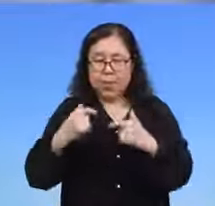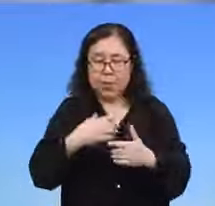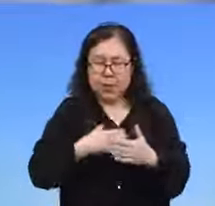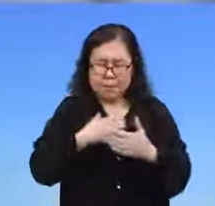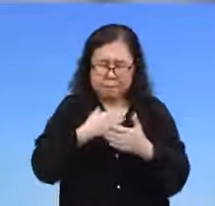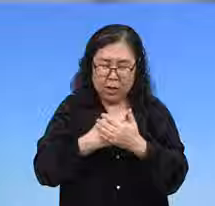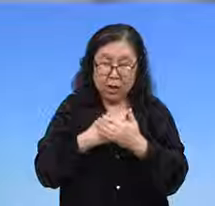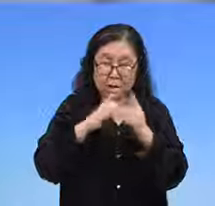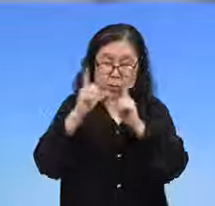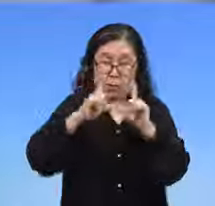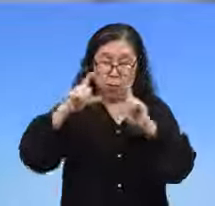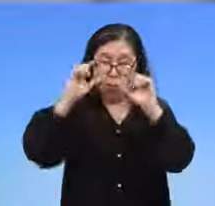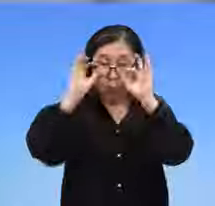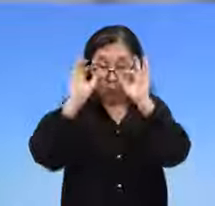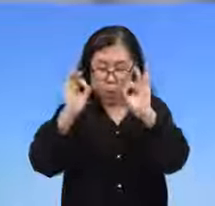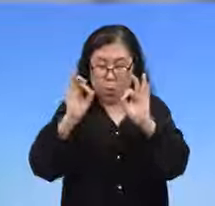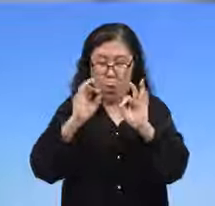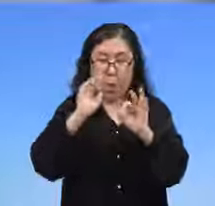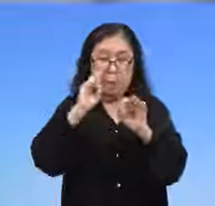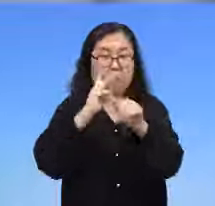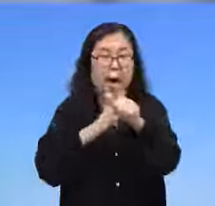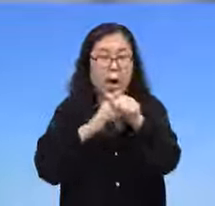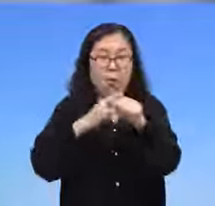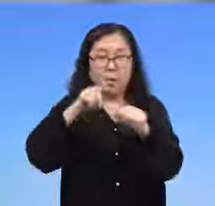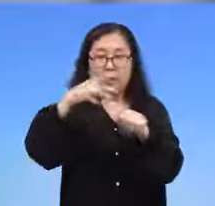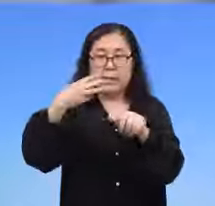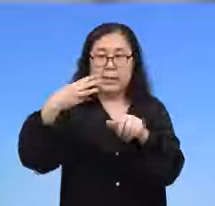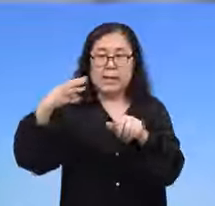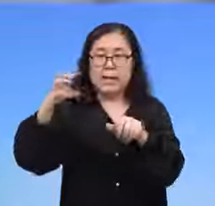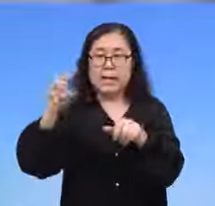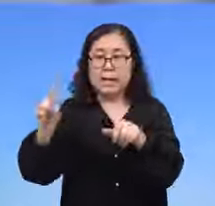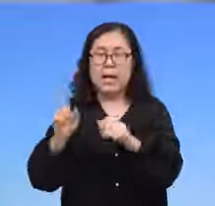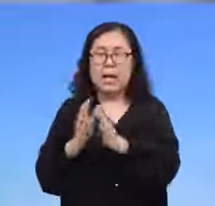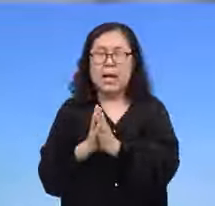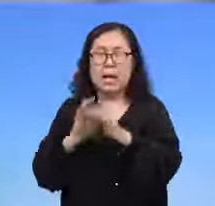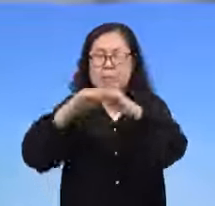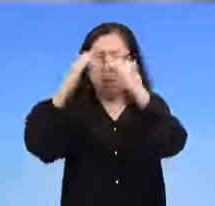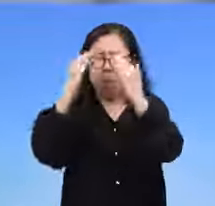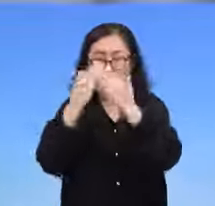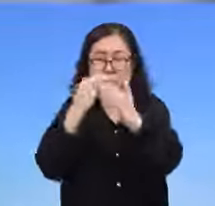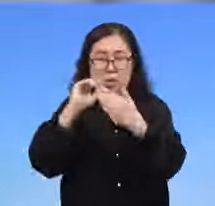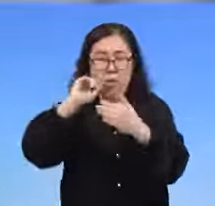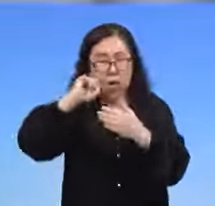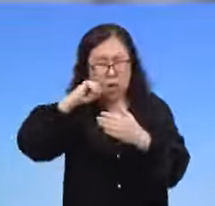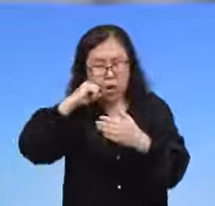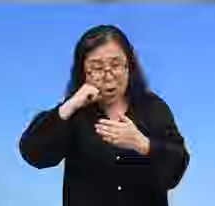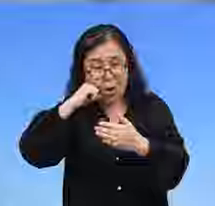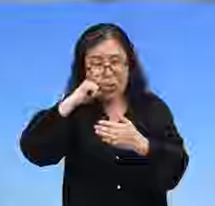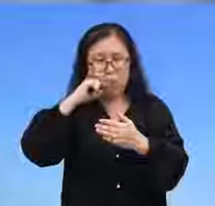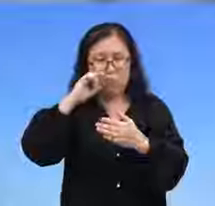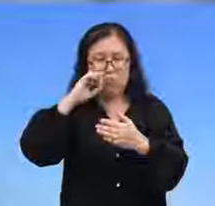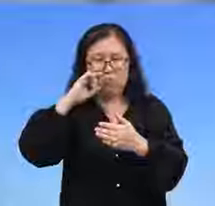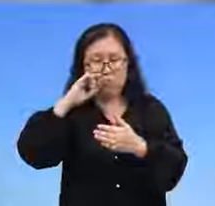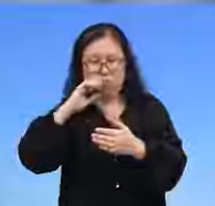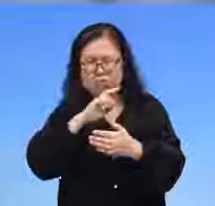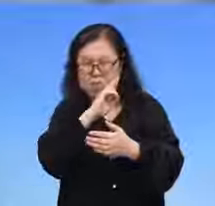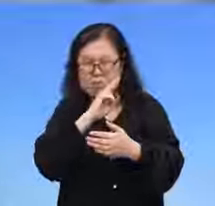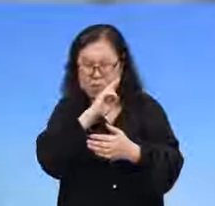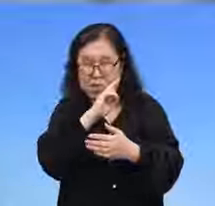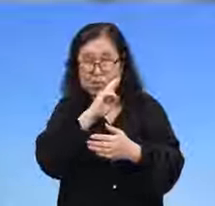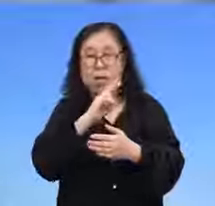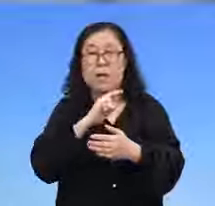보면서 바울과 실라의 모든 수고의 피곤이 다 풀렸을 거라 생각, 모든 의문이 다 풀렸을 거라 생각,